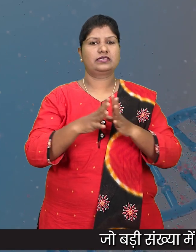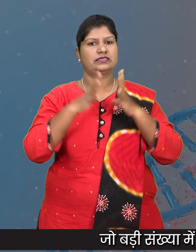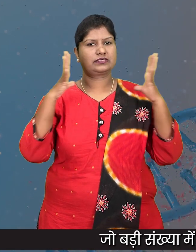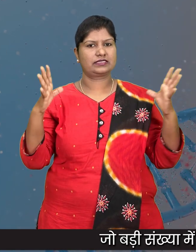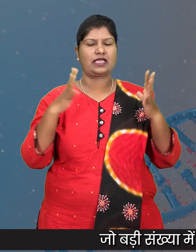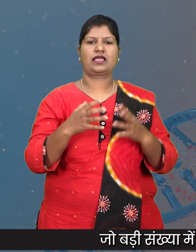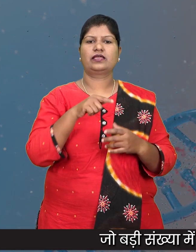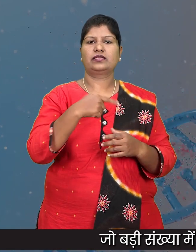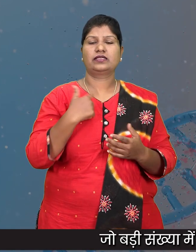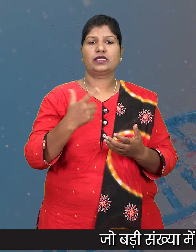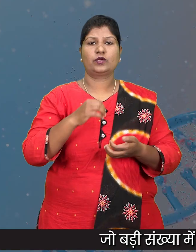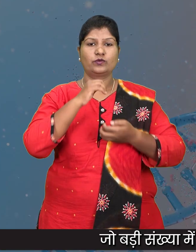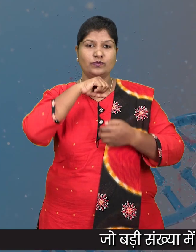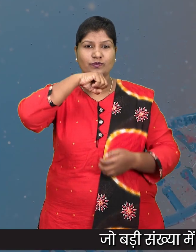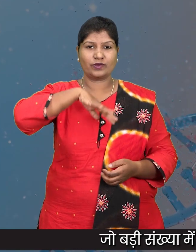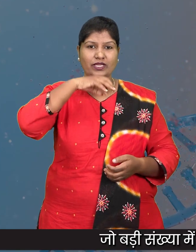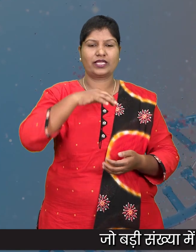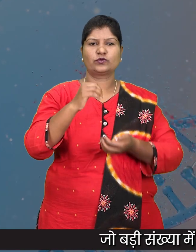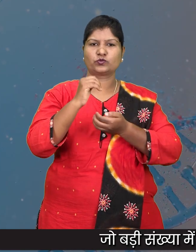की अनुमति देती है।